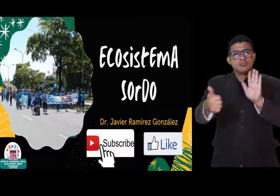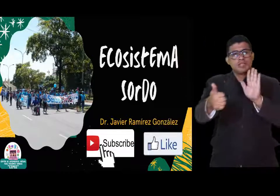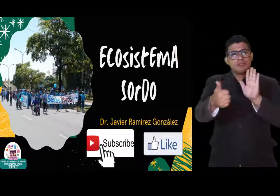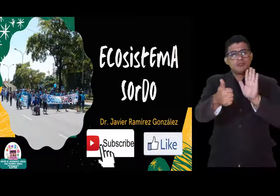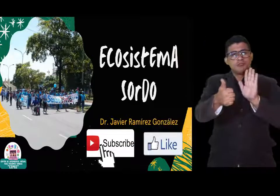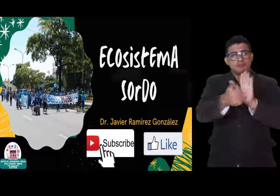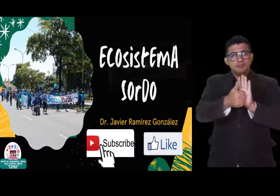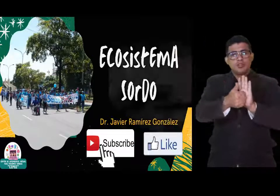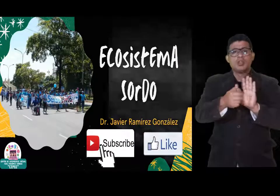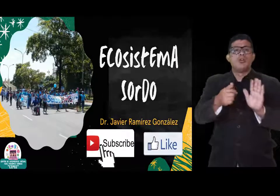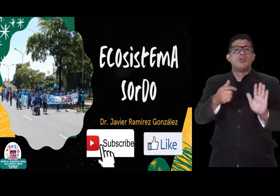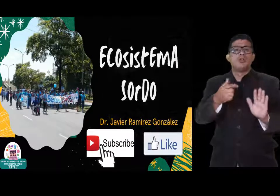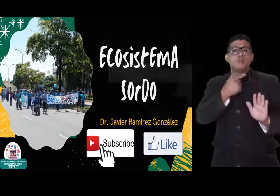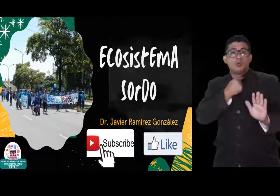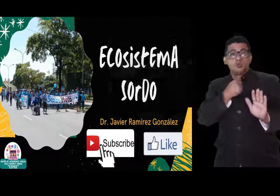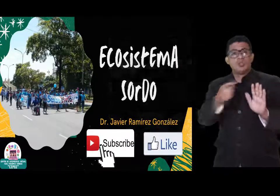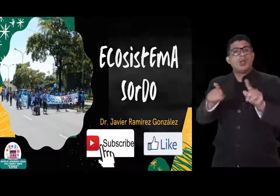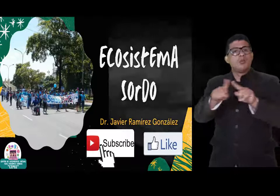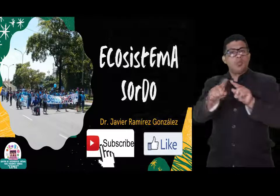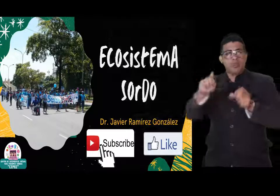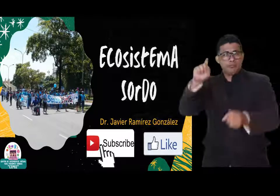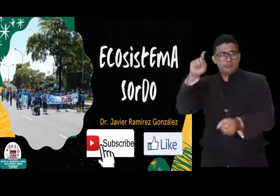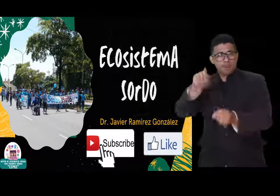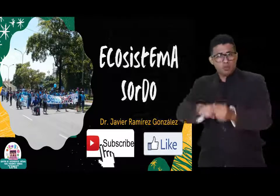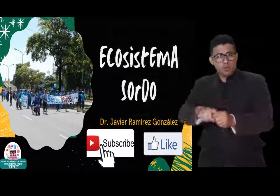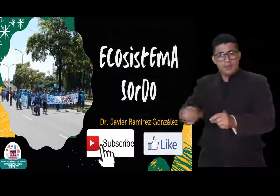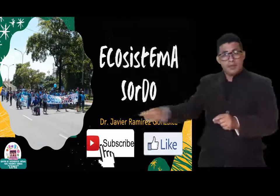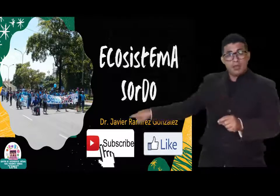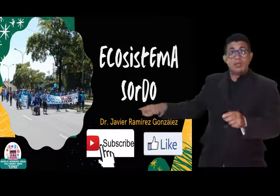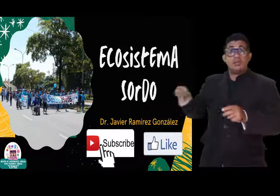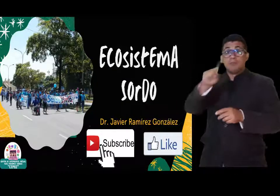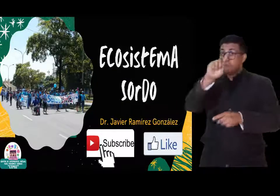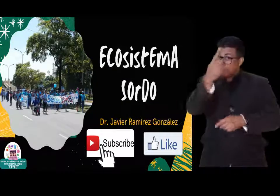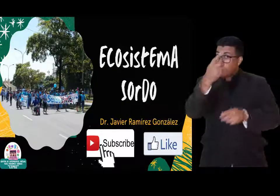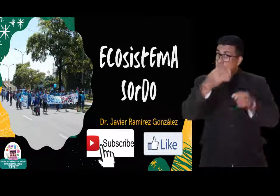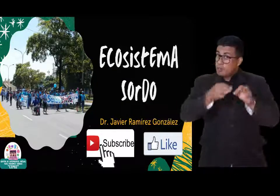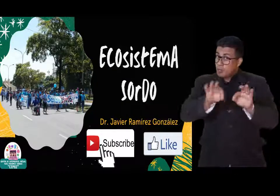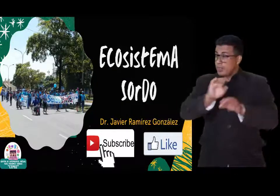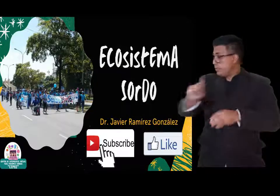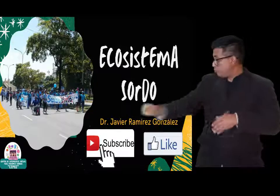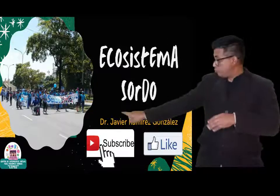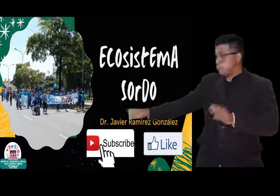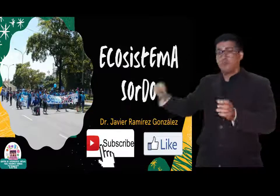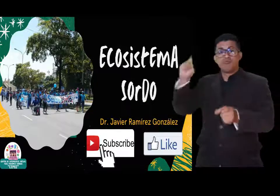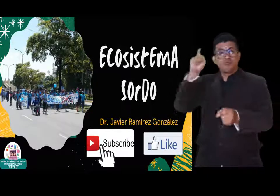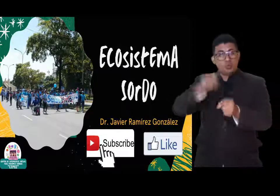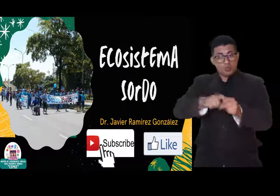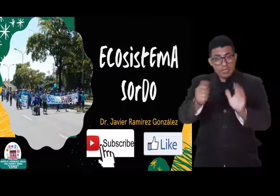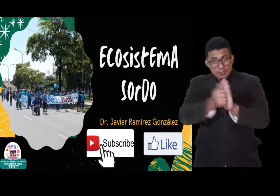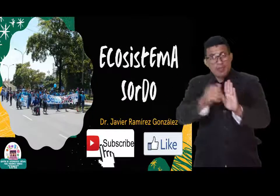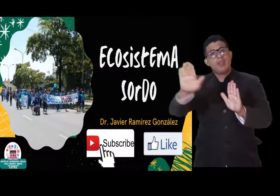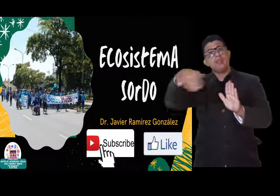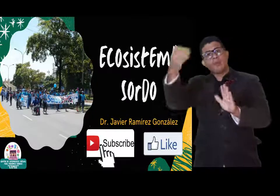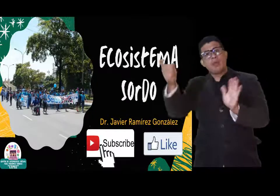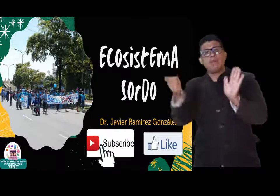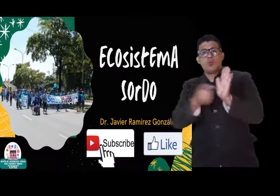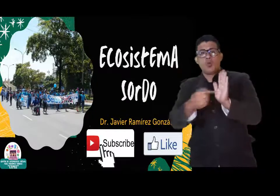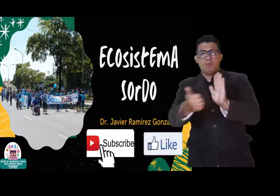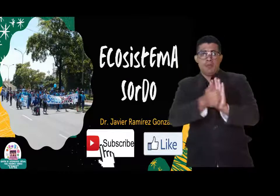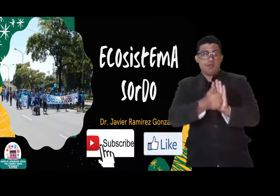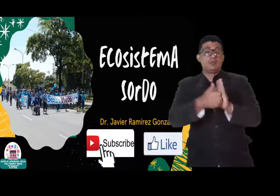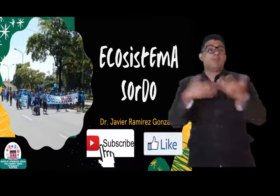dar me gusta y suscribirse. Bueno, primero deben suscribirse y luego dan me